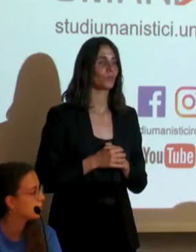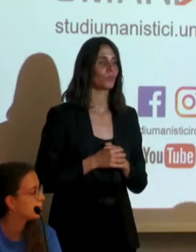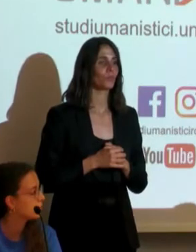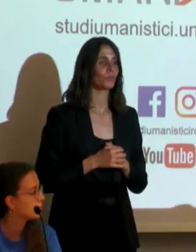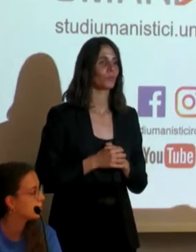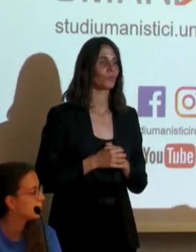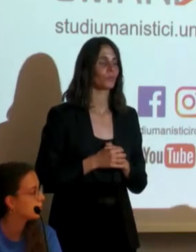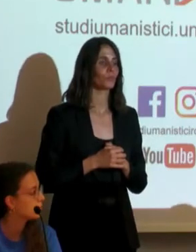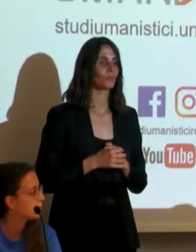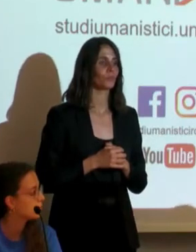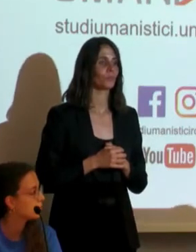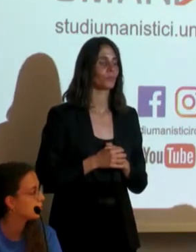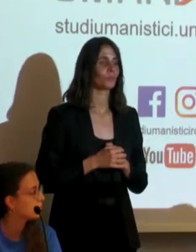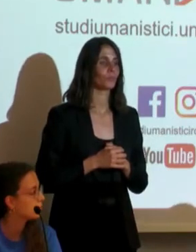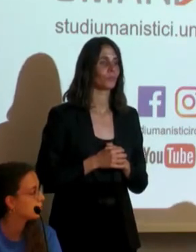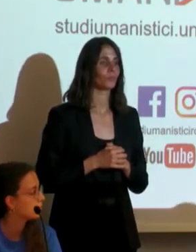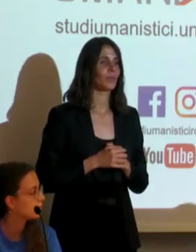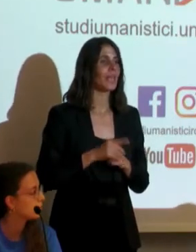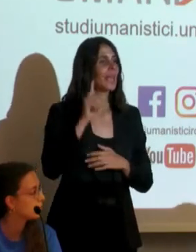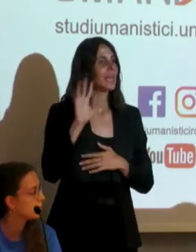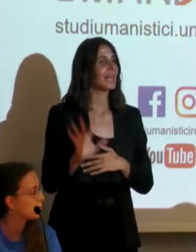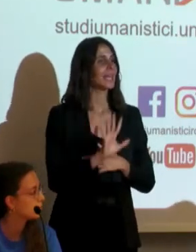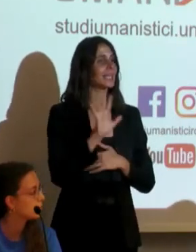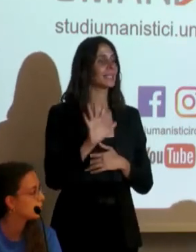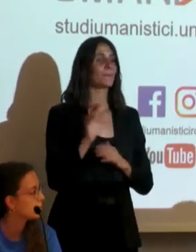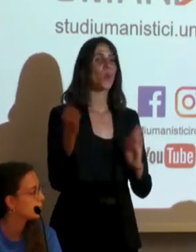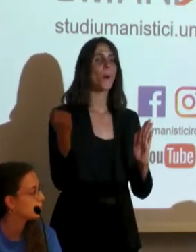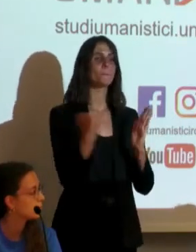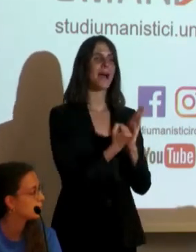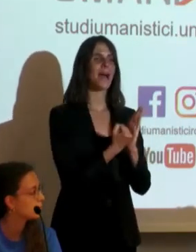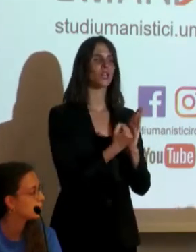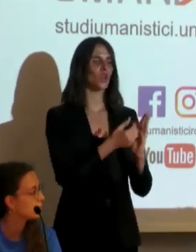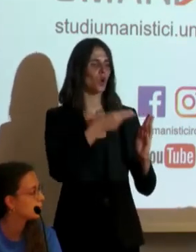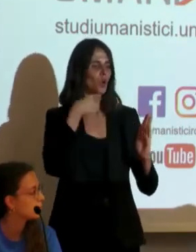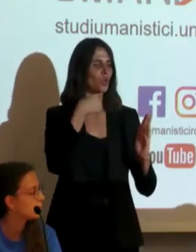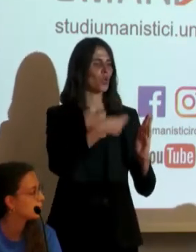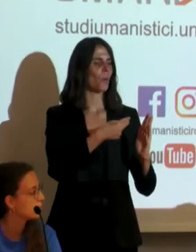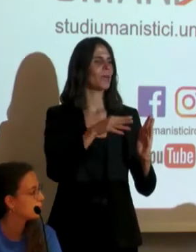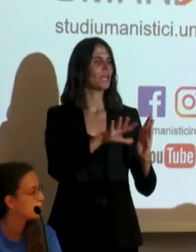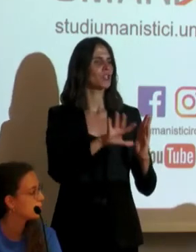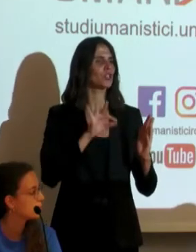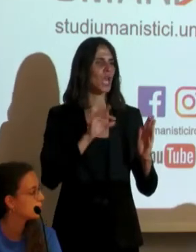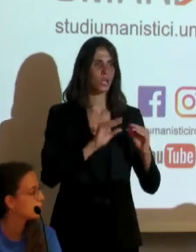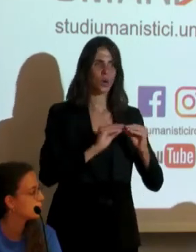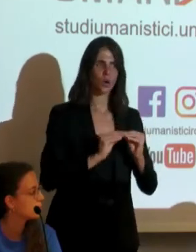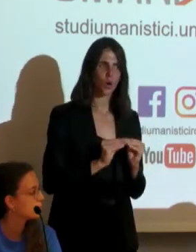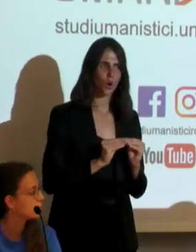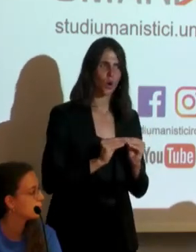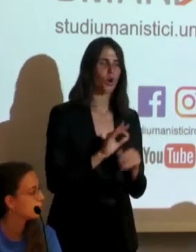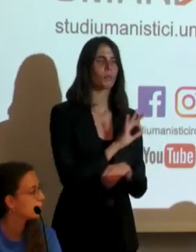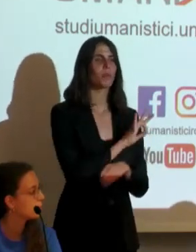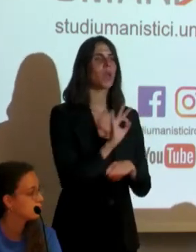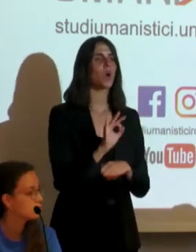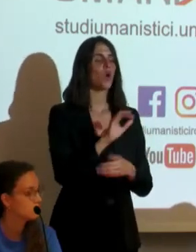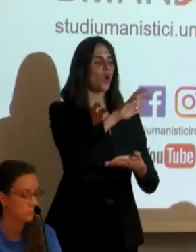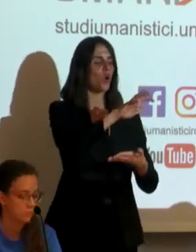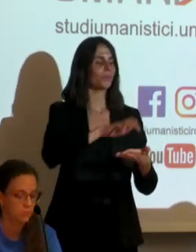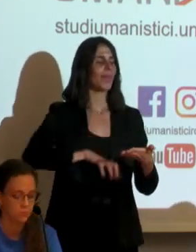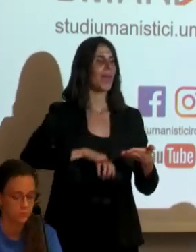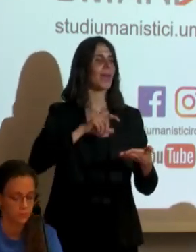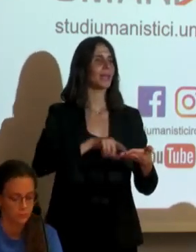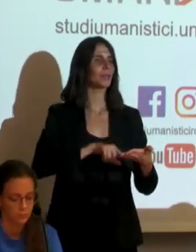banalmente dalla scelta del nome di un marchionimo, di un prodotto o diciamo dalla stesura di testi per la